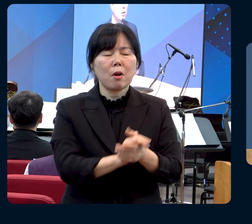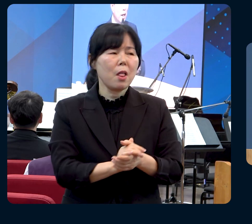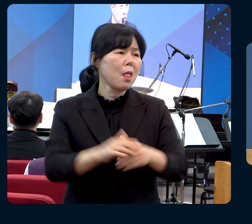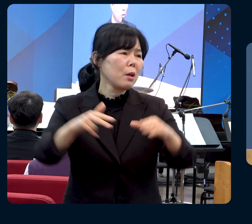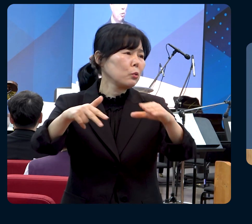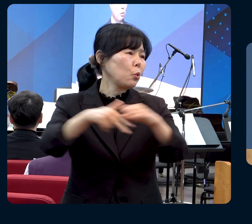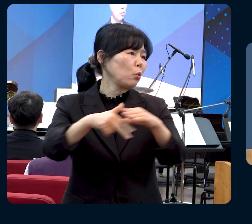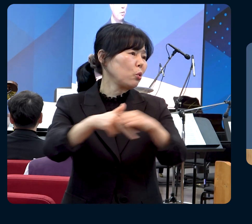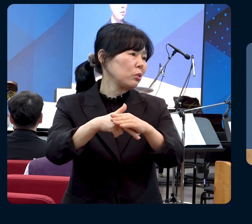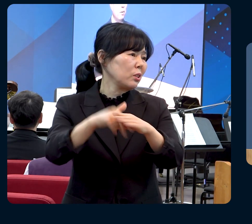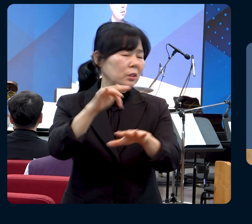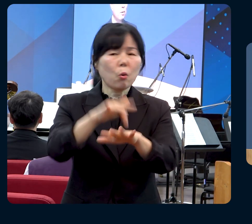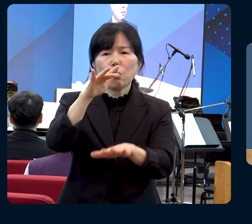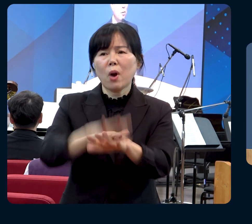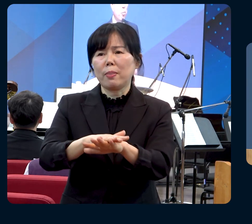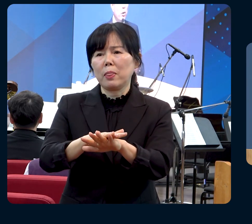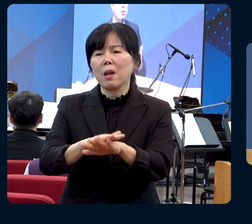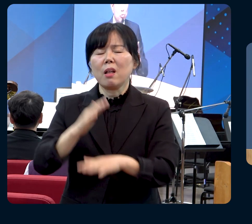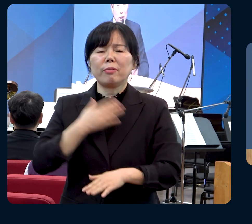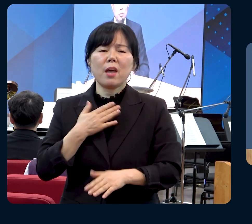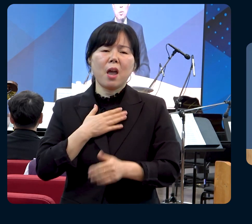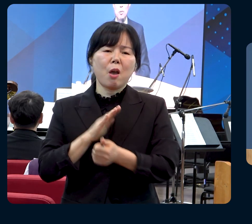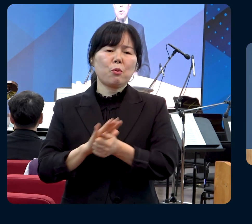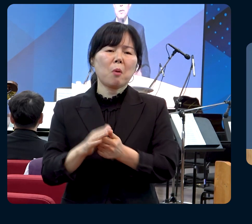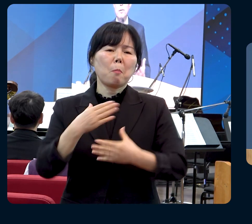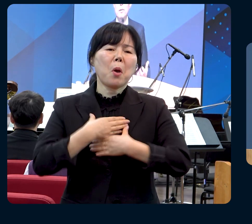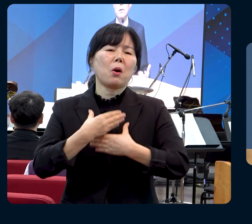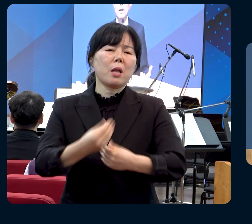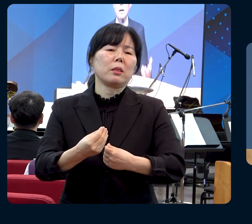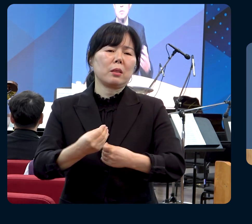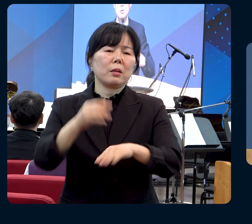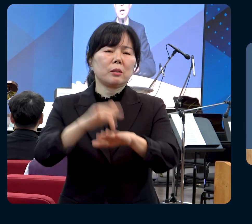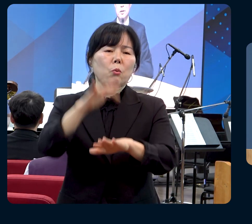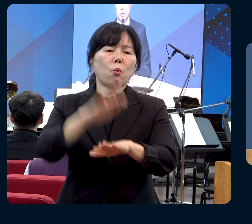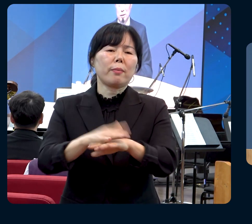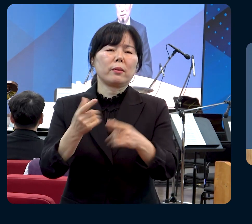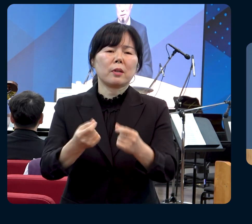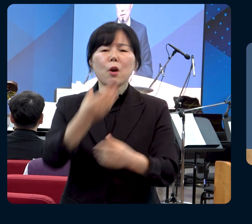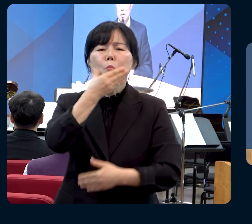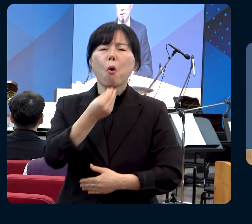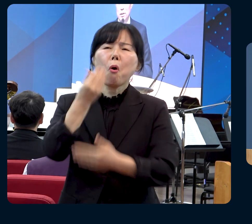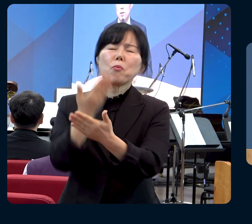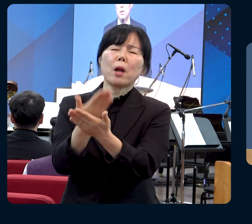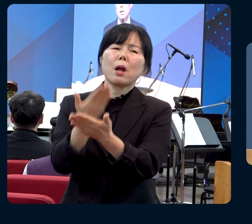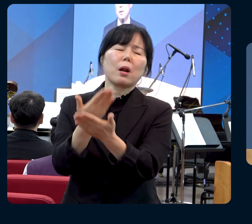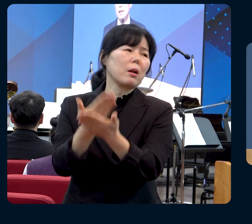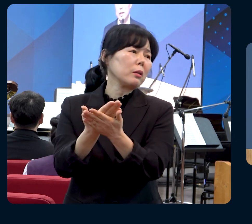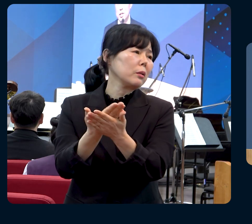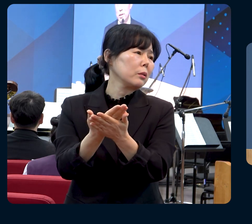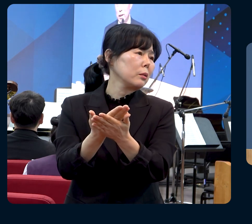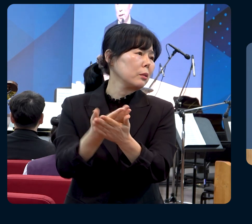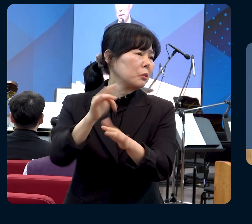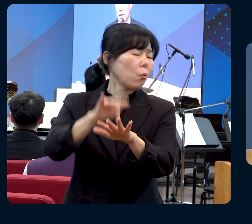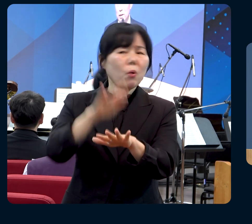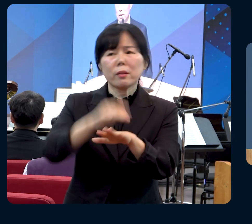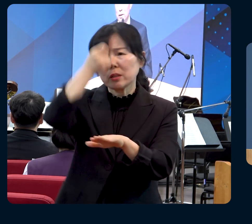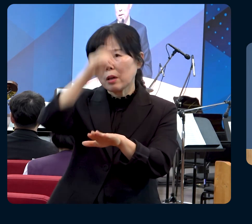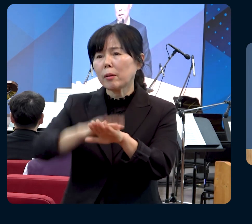종교적인 위안으로, 복의 수단으로 합리화하려는 그런 예배는